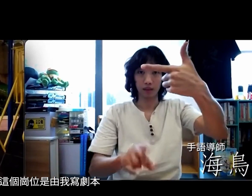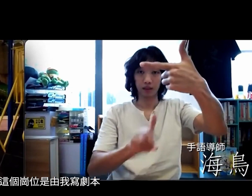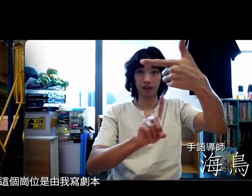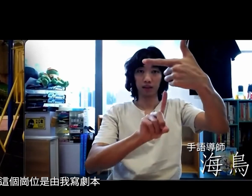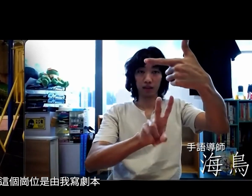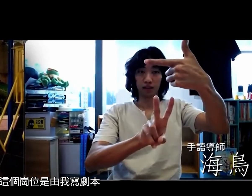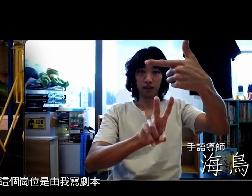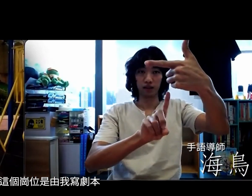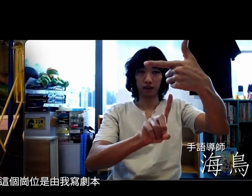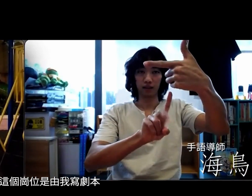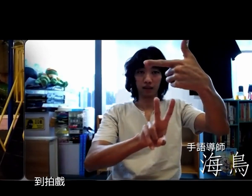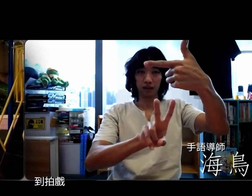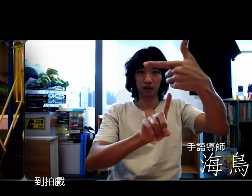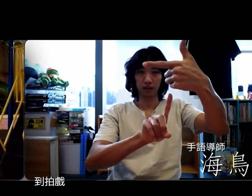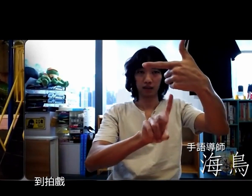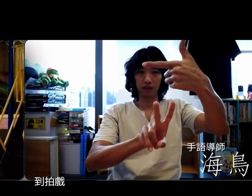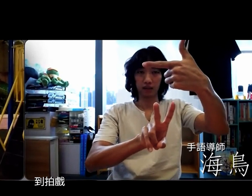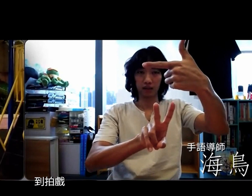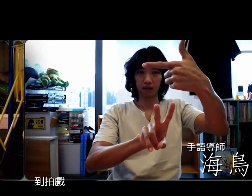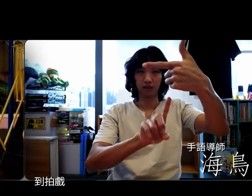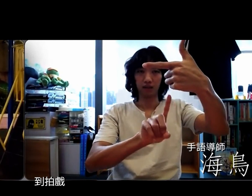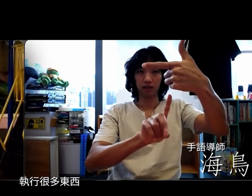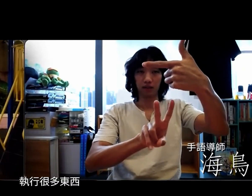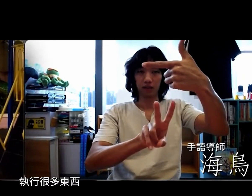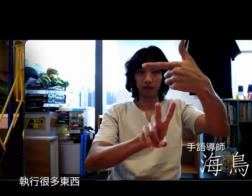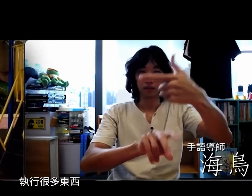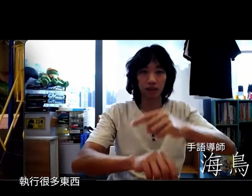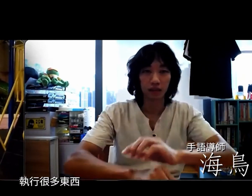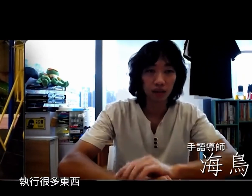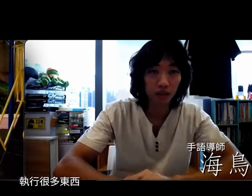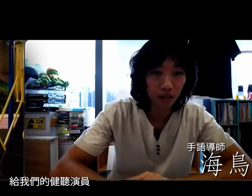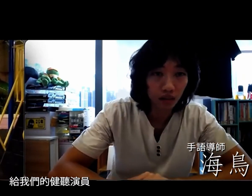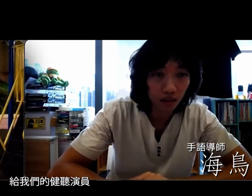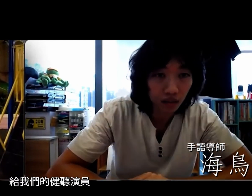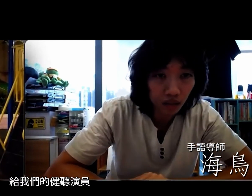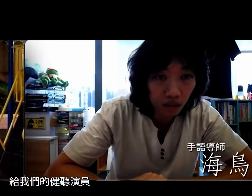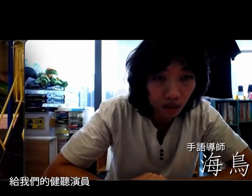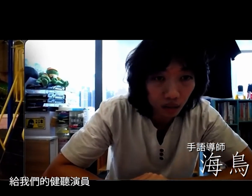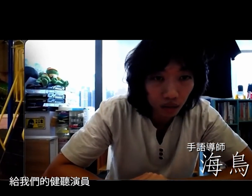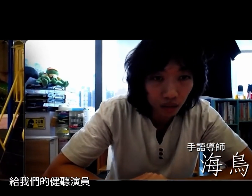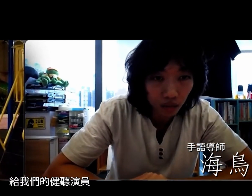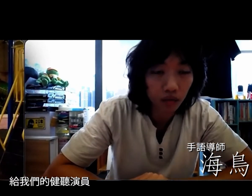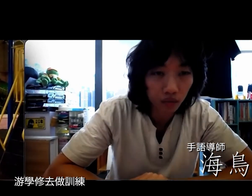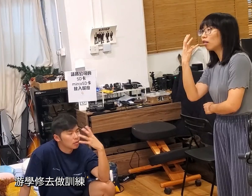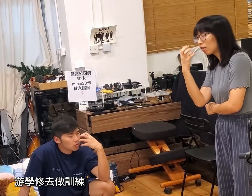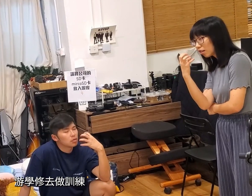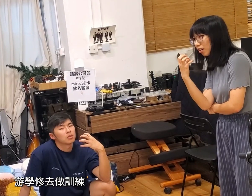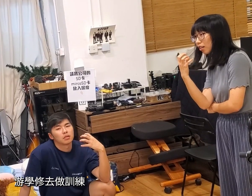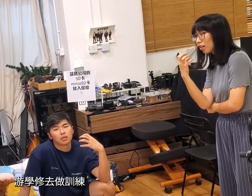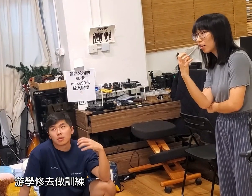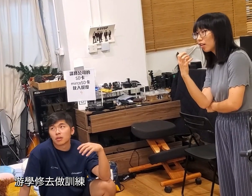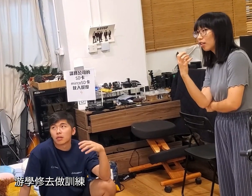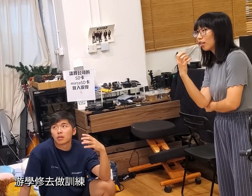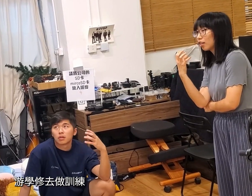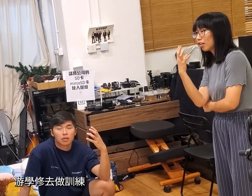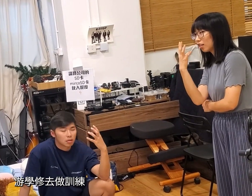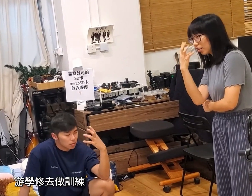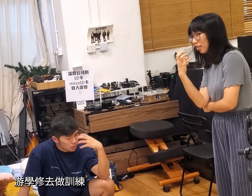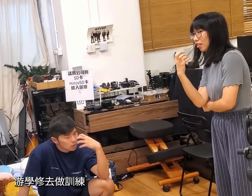本到拍戲執行好多嘢啊，俾我哋嘅健聽演員啊游學修去做訓練啦，